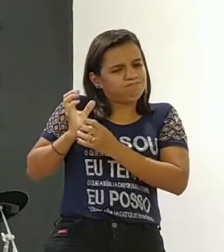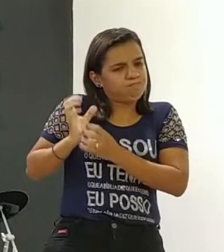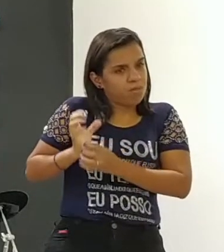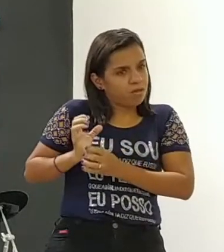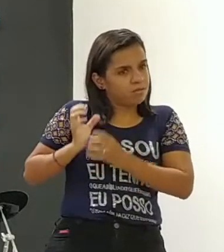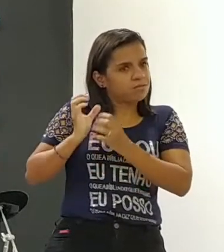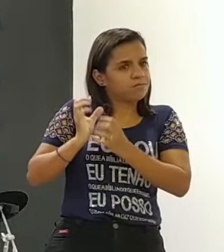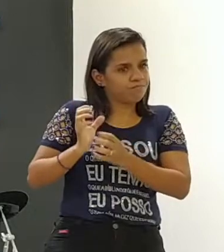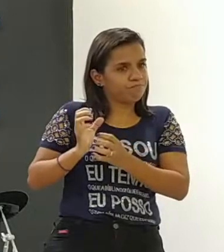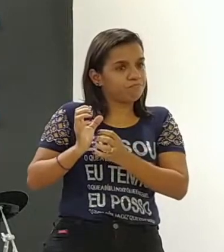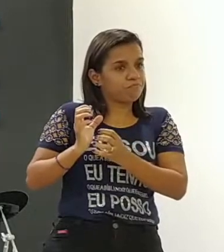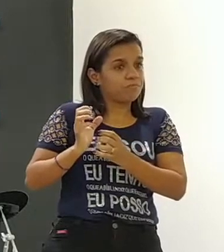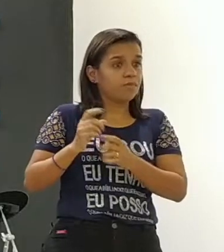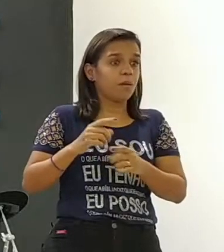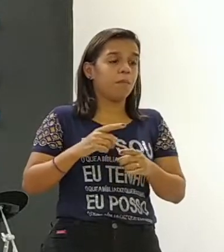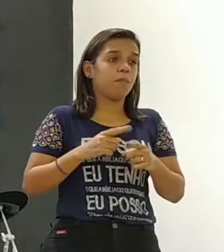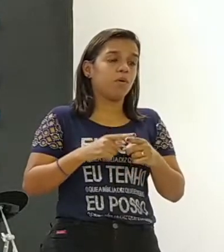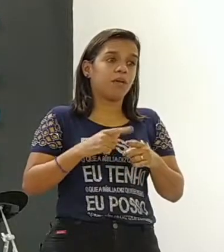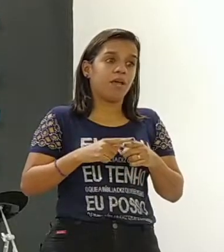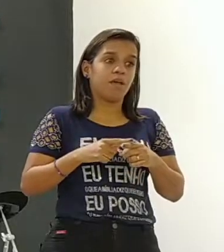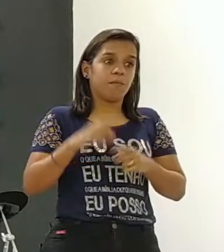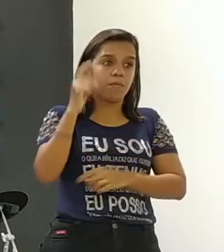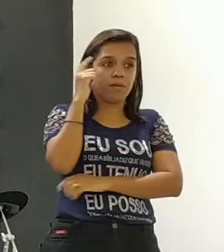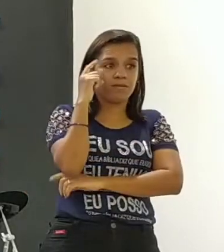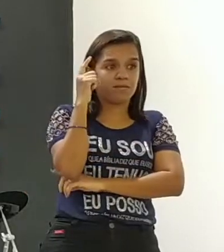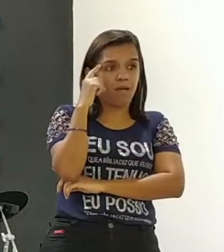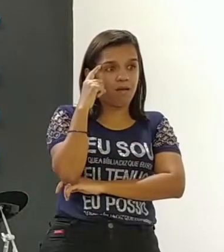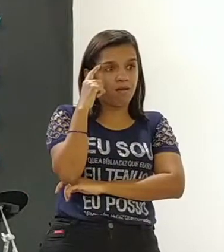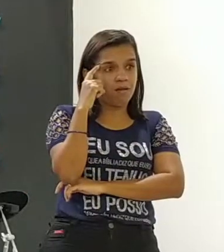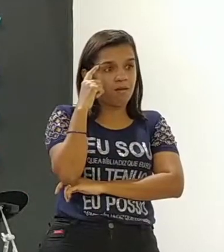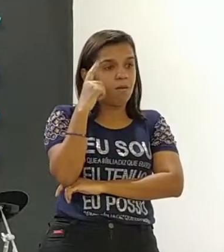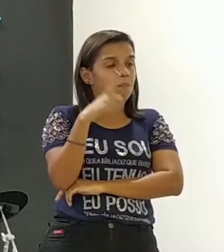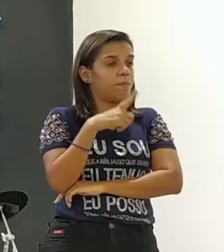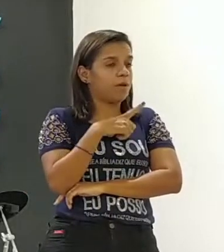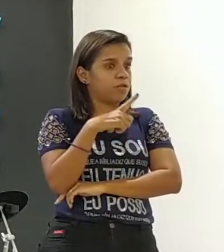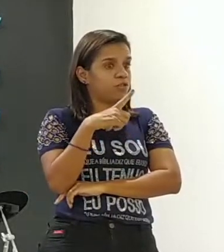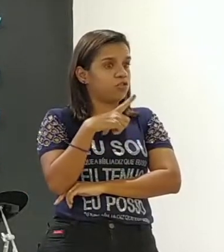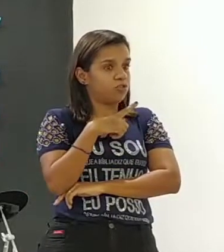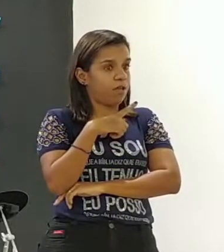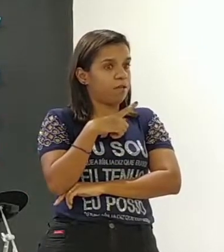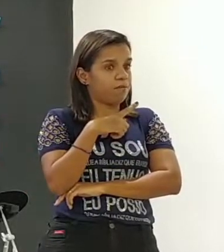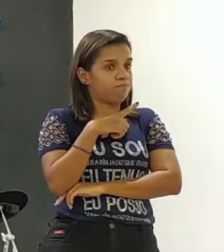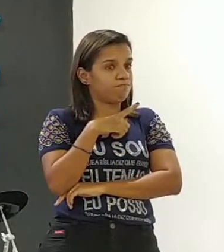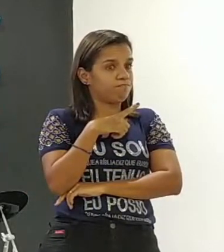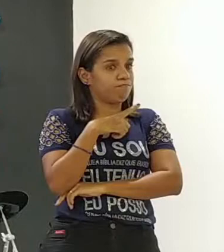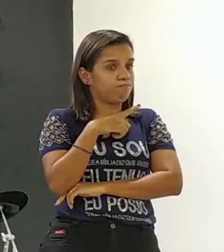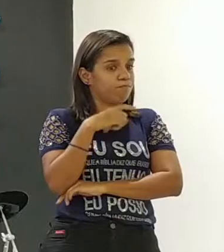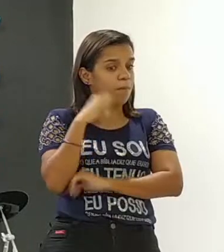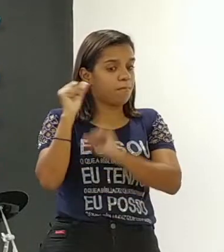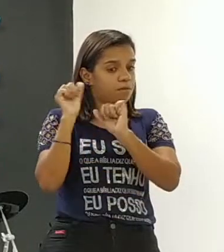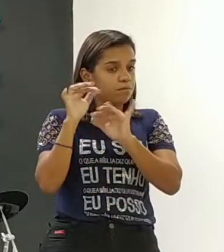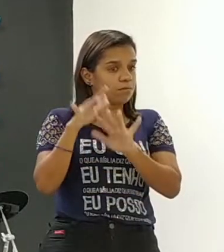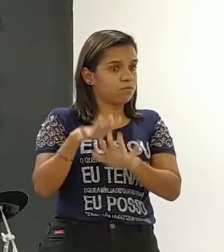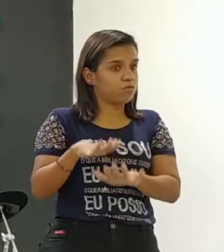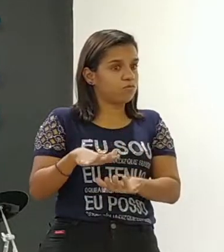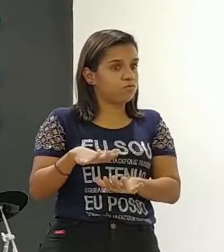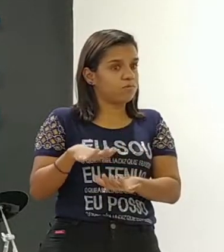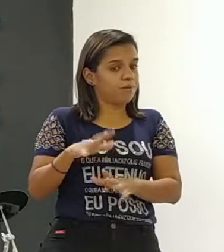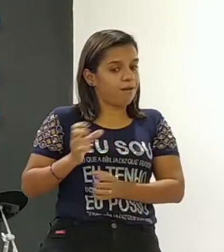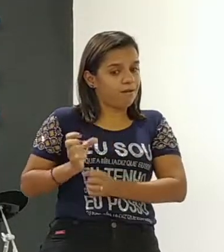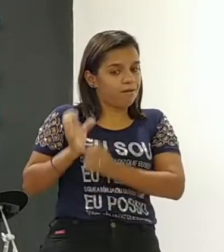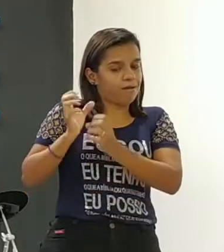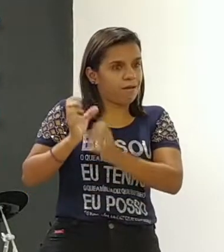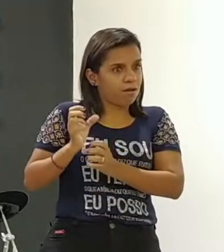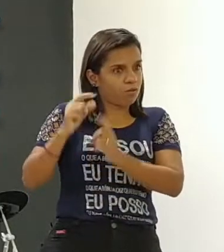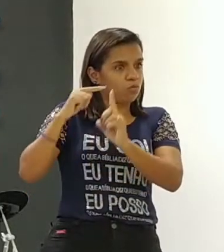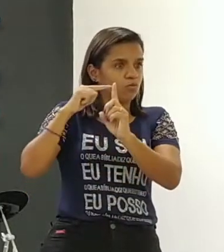poder pensar que a cruz pesa, mas tem recompensa por carregar a cruz. E a gente vai falar sobre